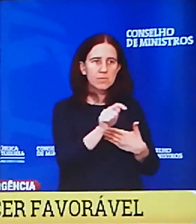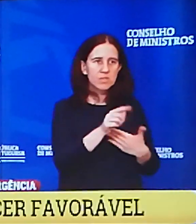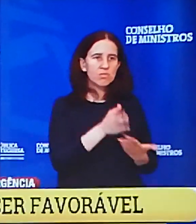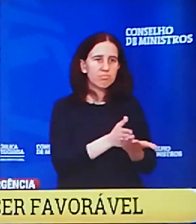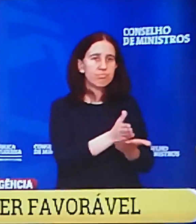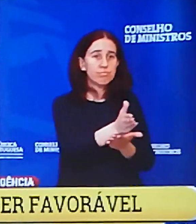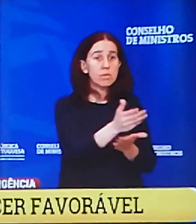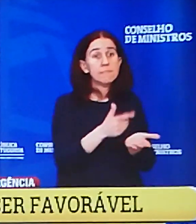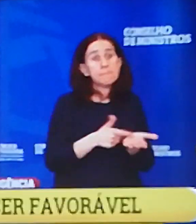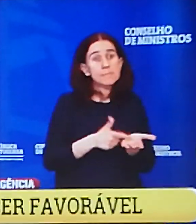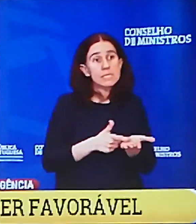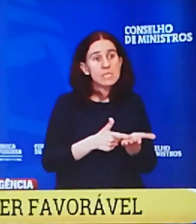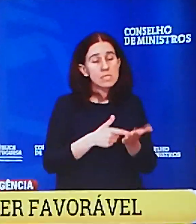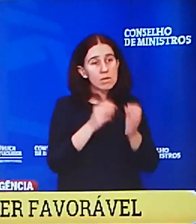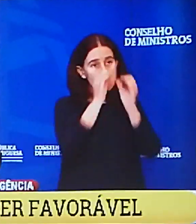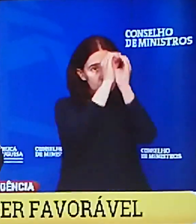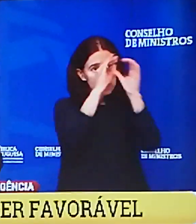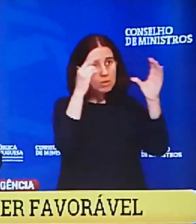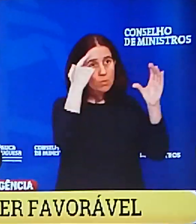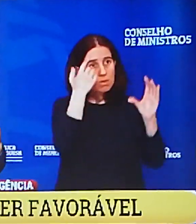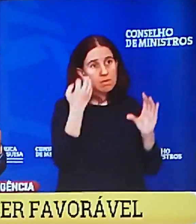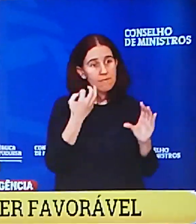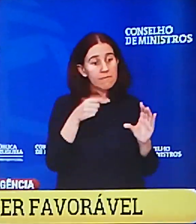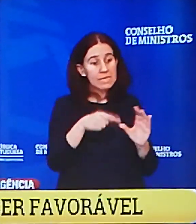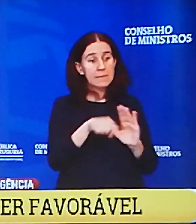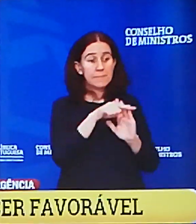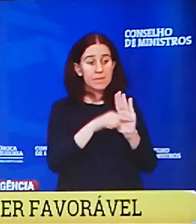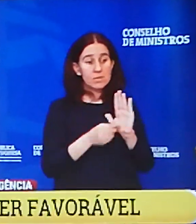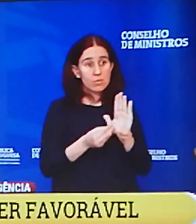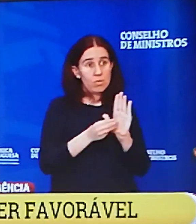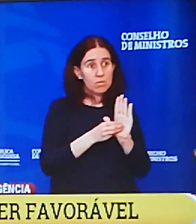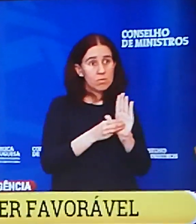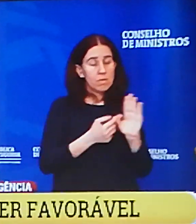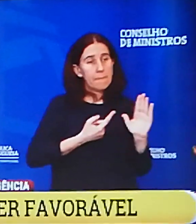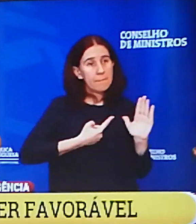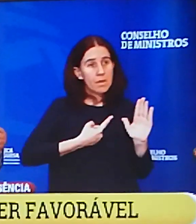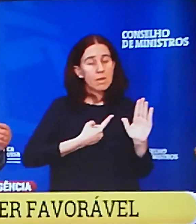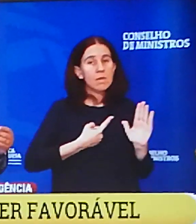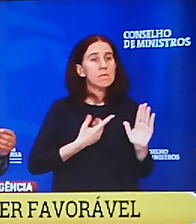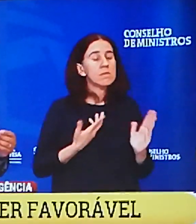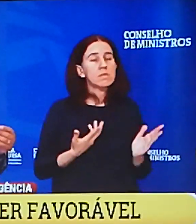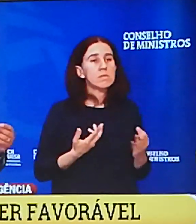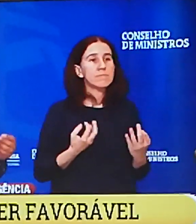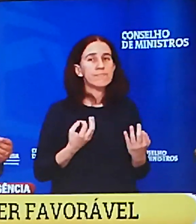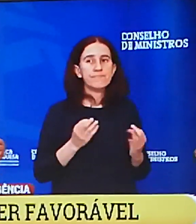Vixe. E, portanto, é necessário ter em conta, quando adotamos essas medidas, ter em conta que